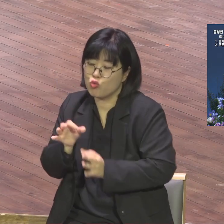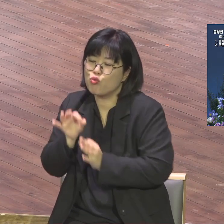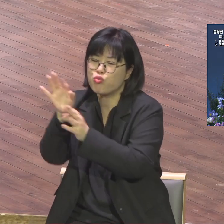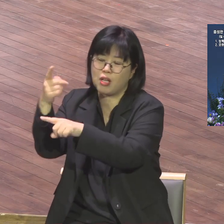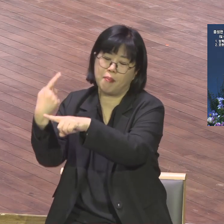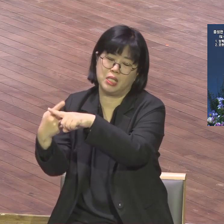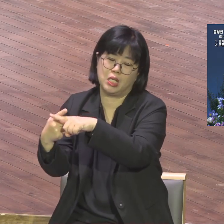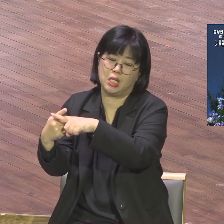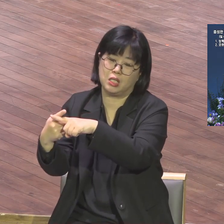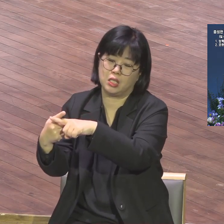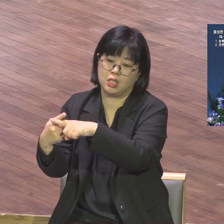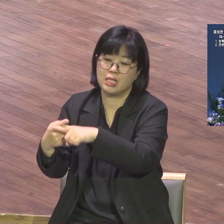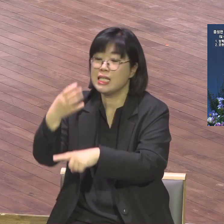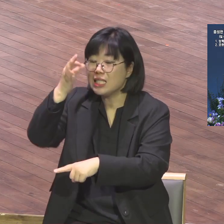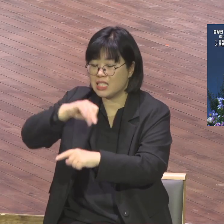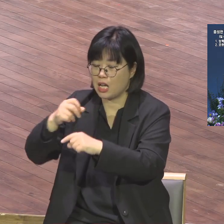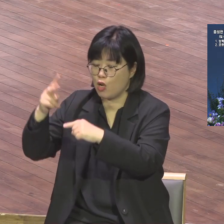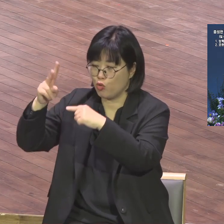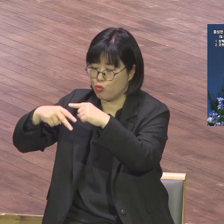상급은요, 여러분,